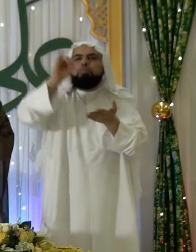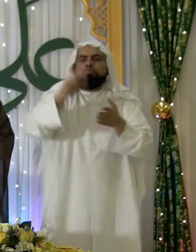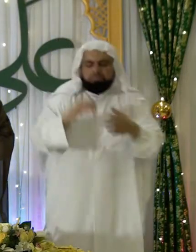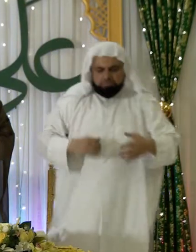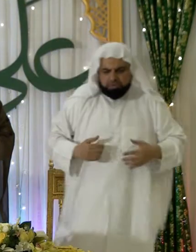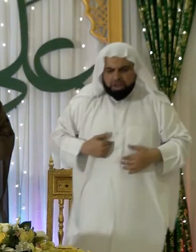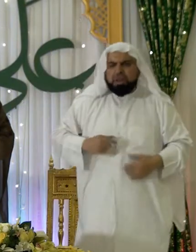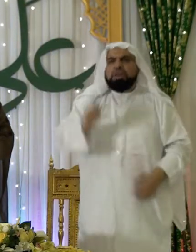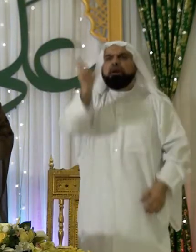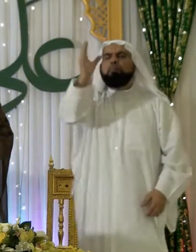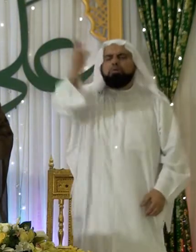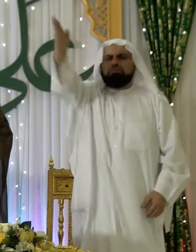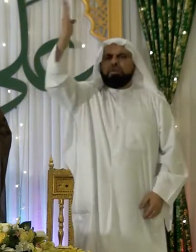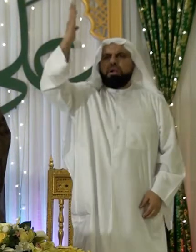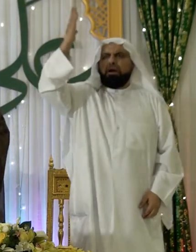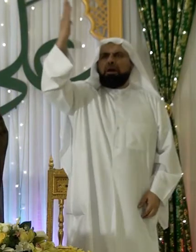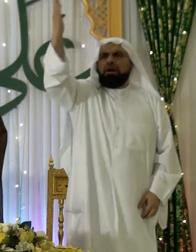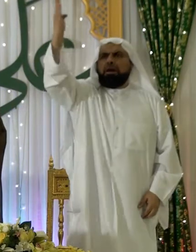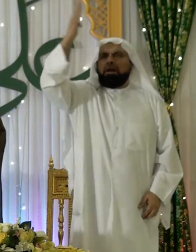فيهم خطيبا،